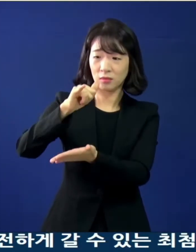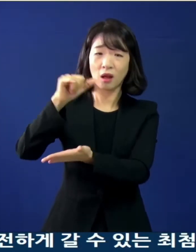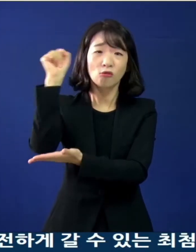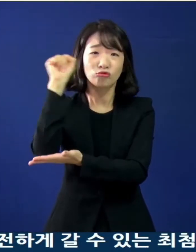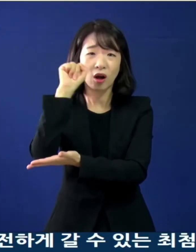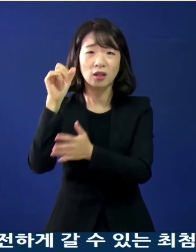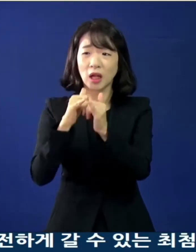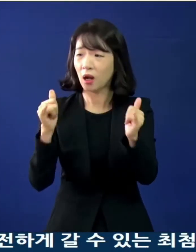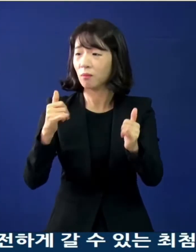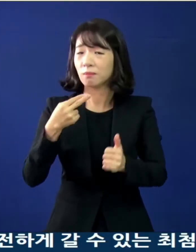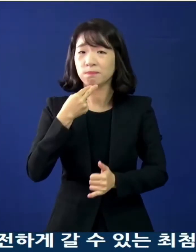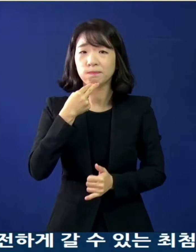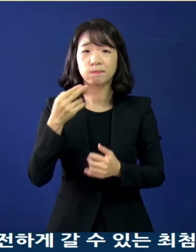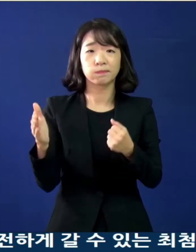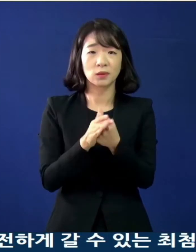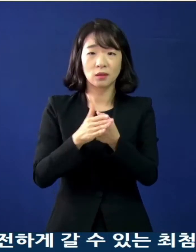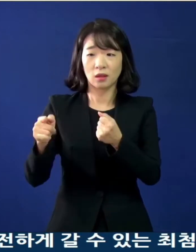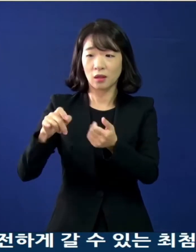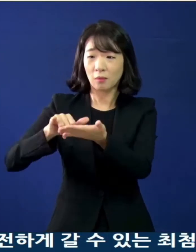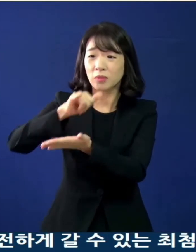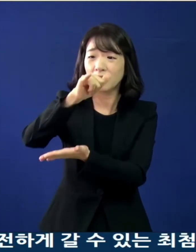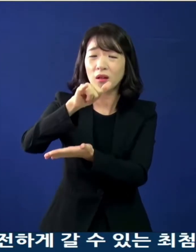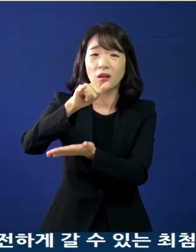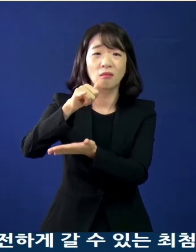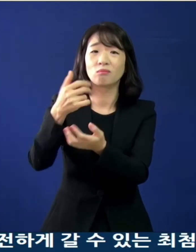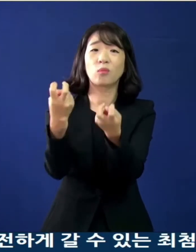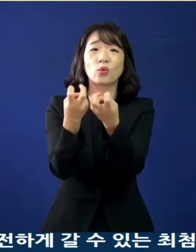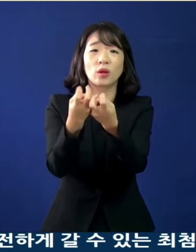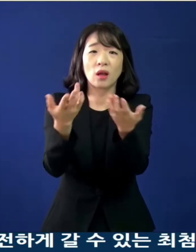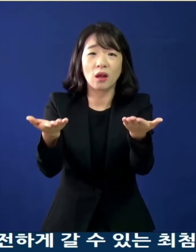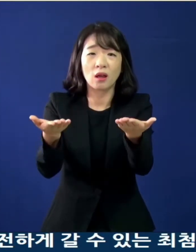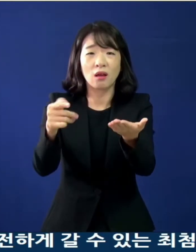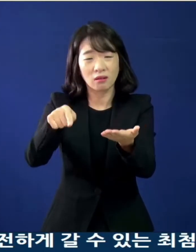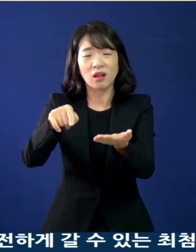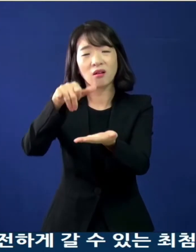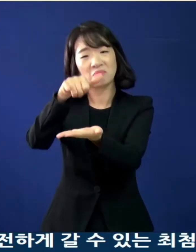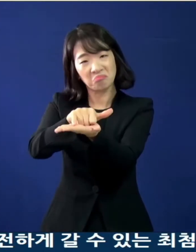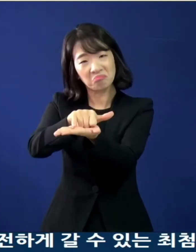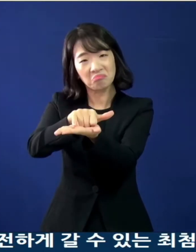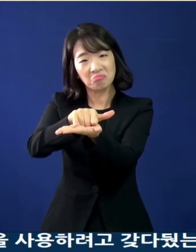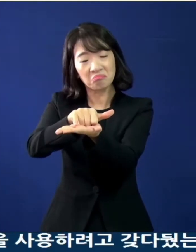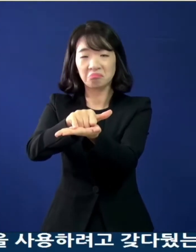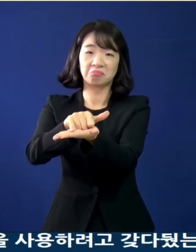없다 보면 그 항공기는 무용지물이 되겠죠.